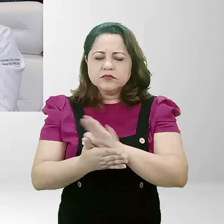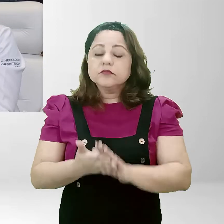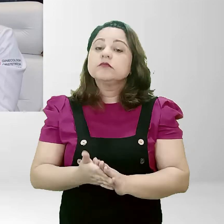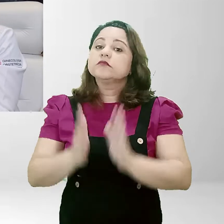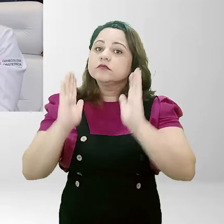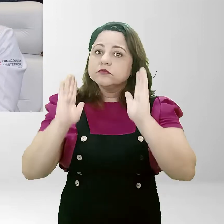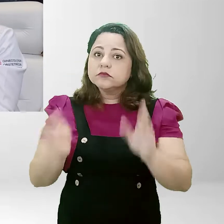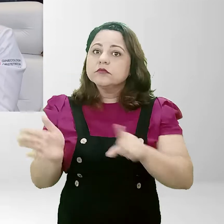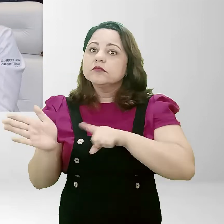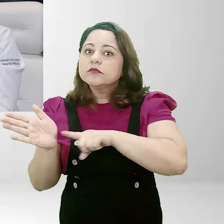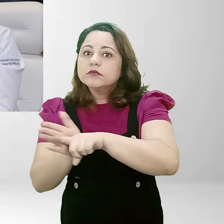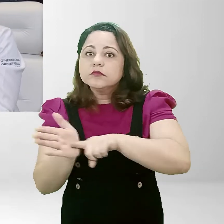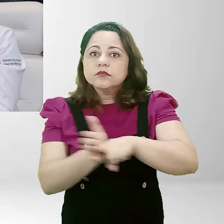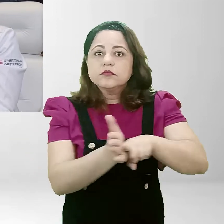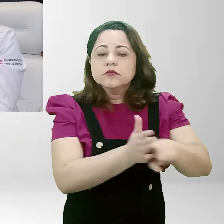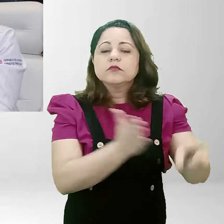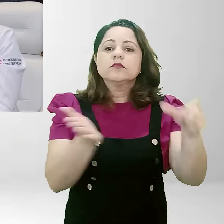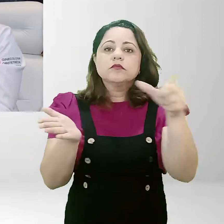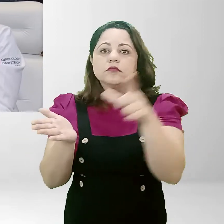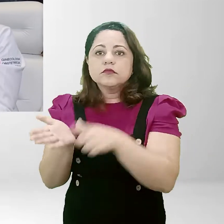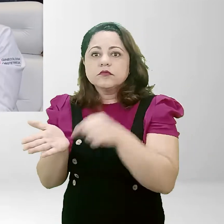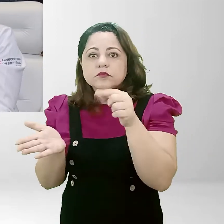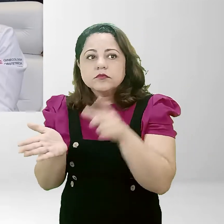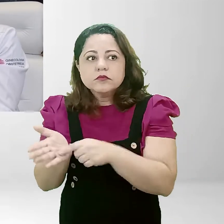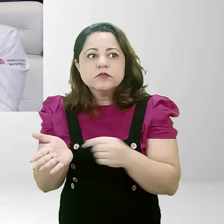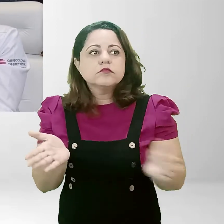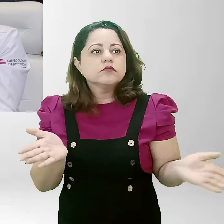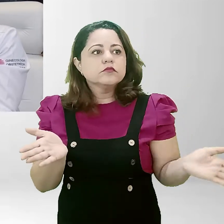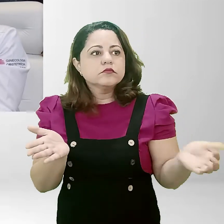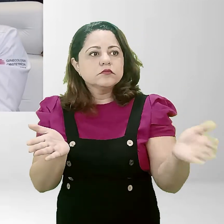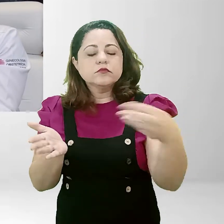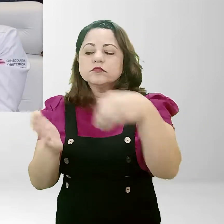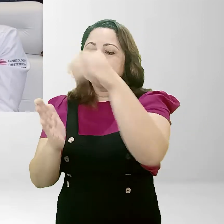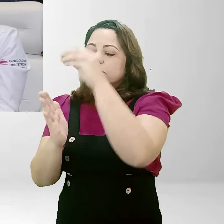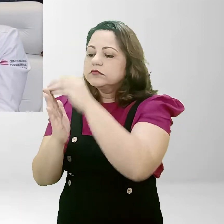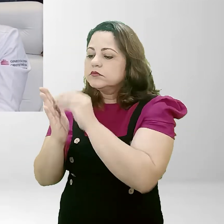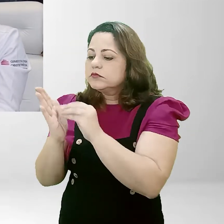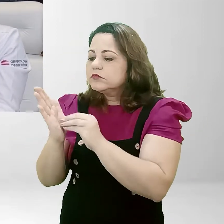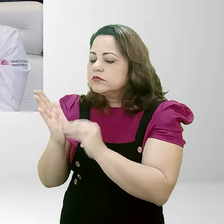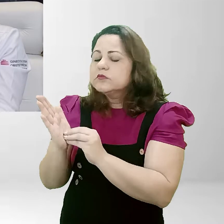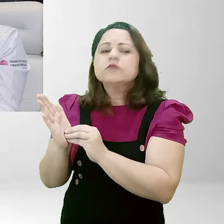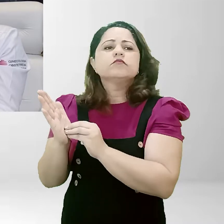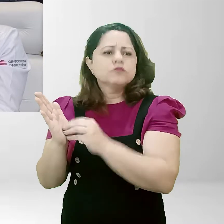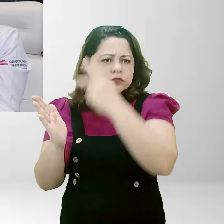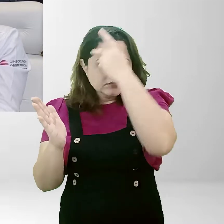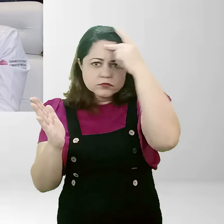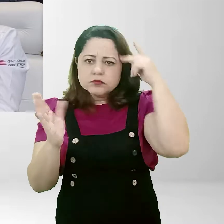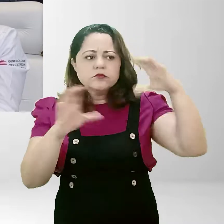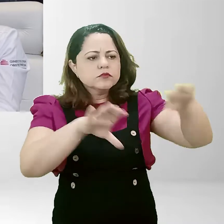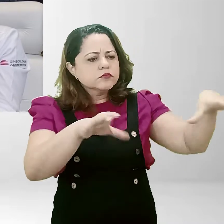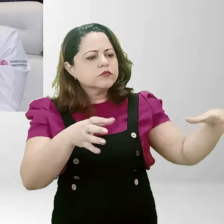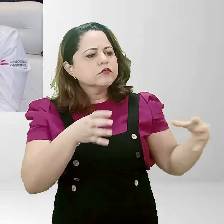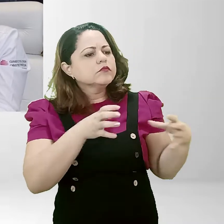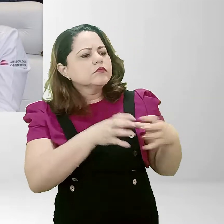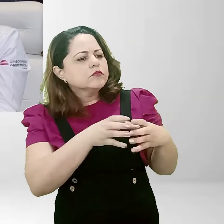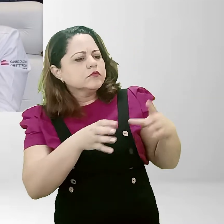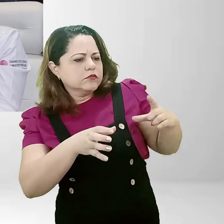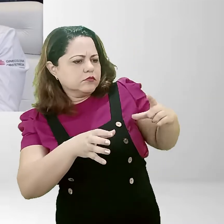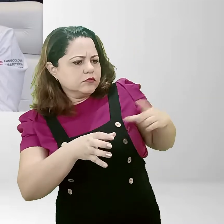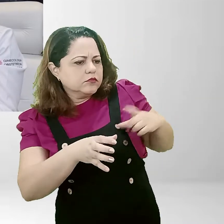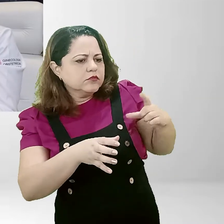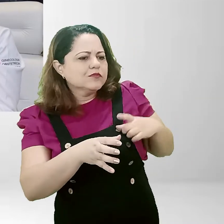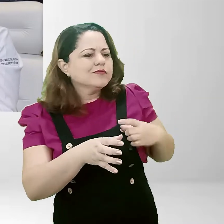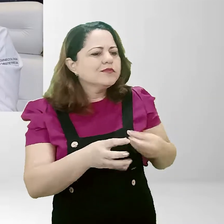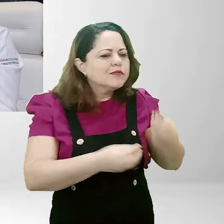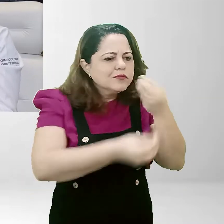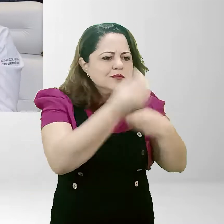que alguns trabalhos publicados sugerem como fator de proteção aquela população que ingere grande quantidade de